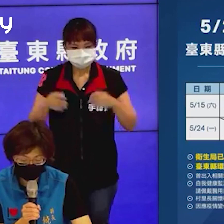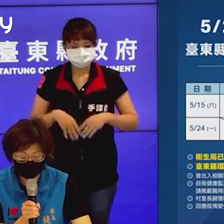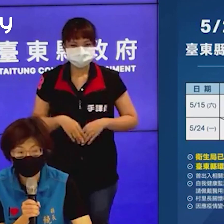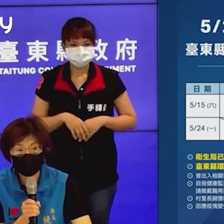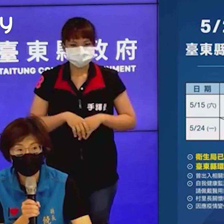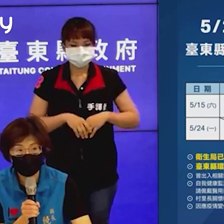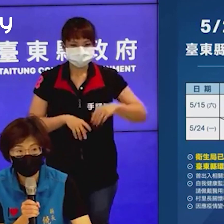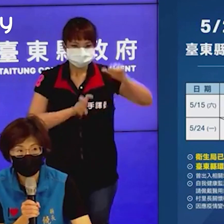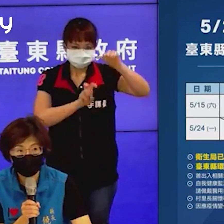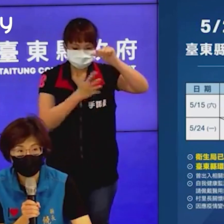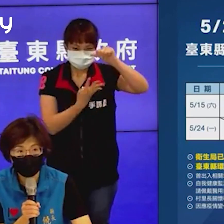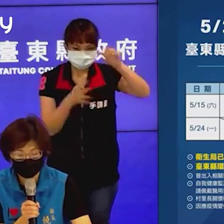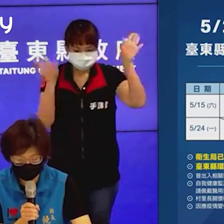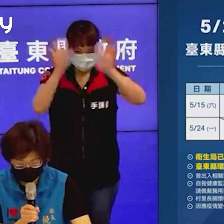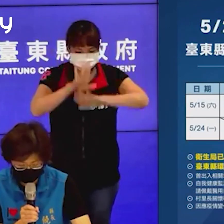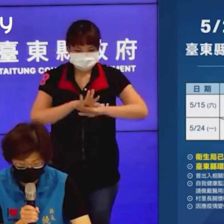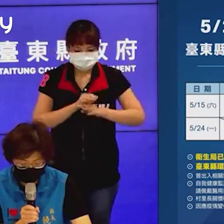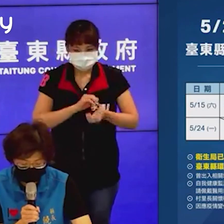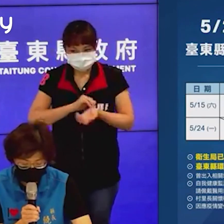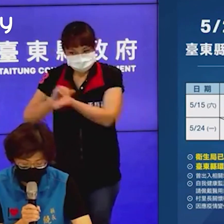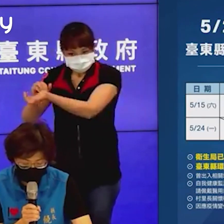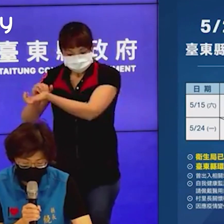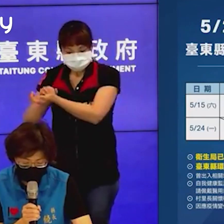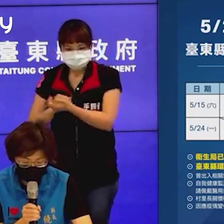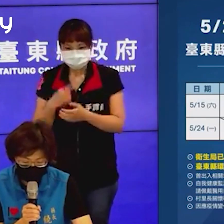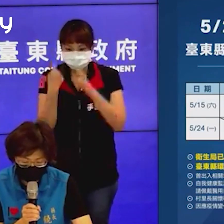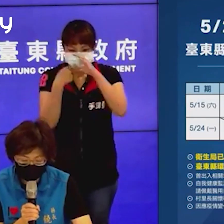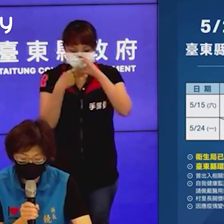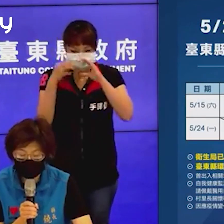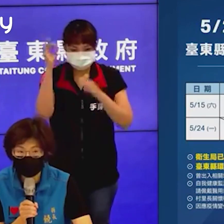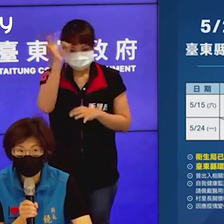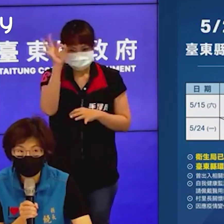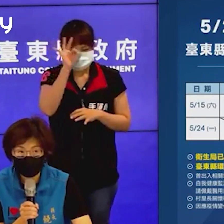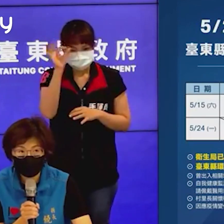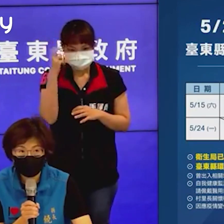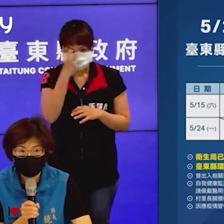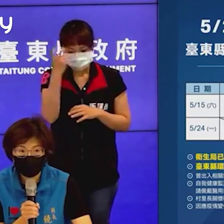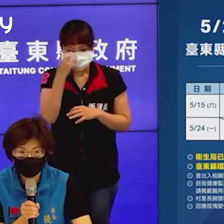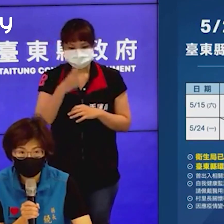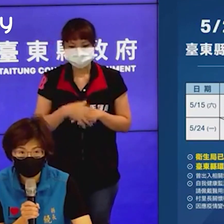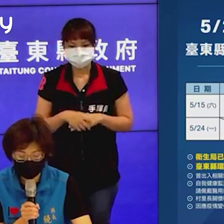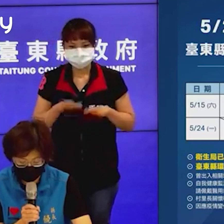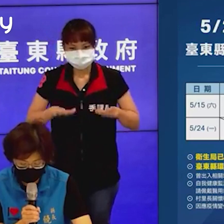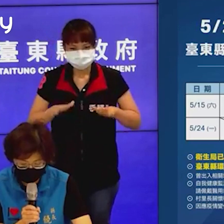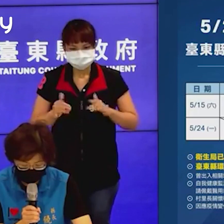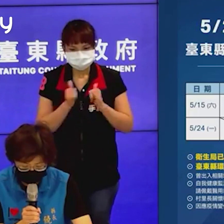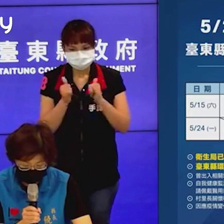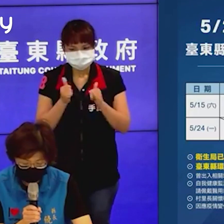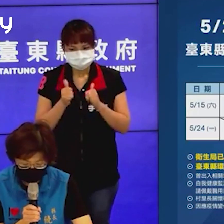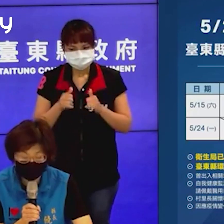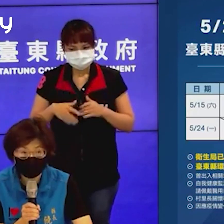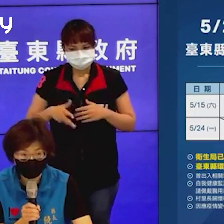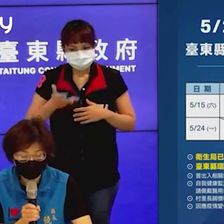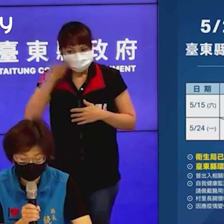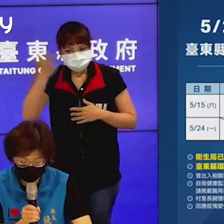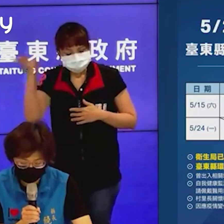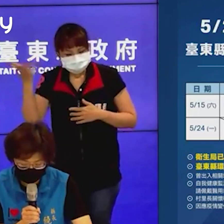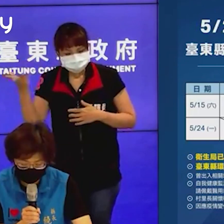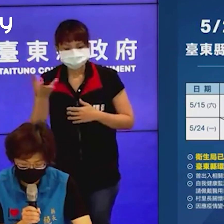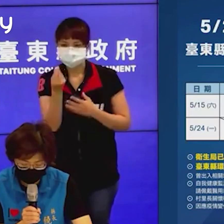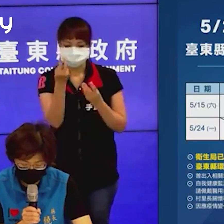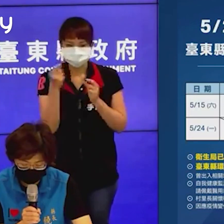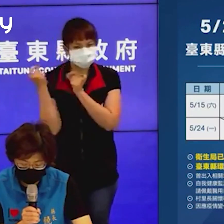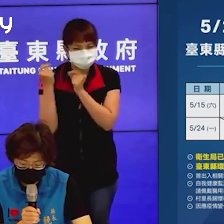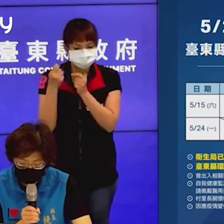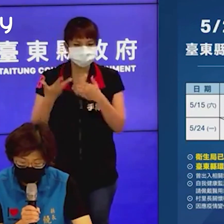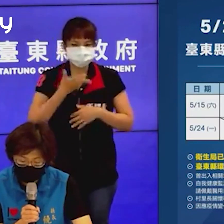上发烧送医裁剪。这位金峰乡民没有县外旅游史，最近没有县